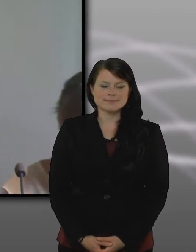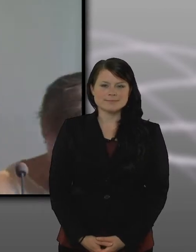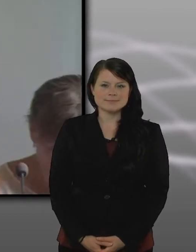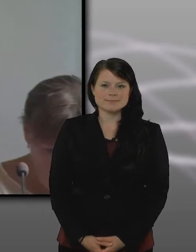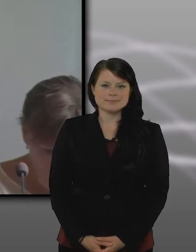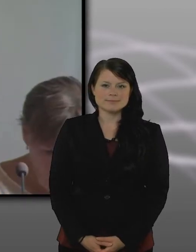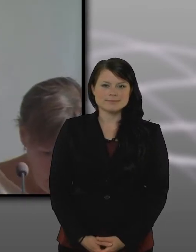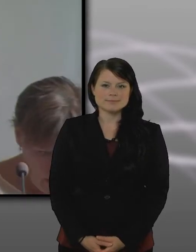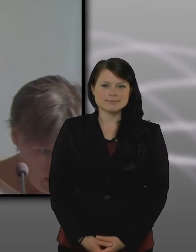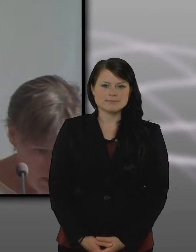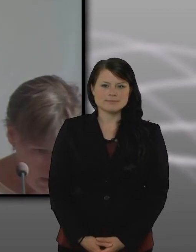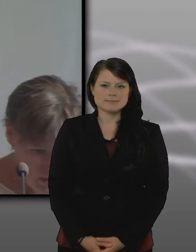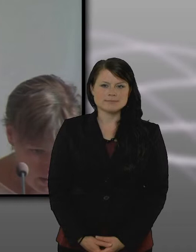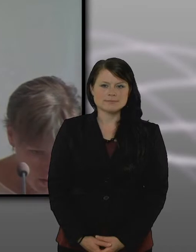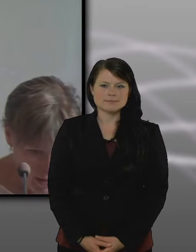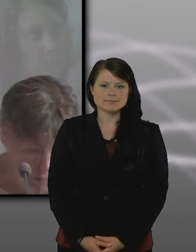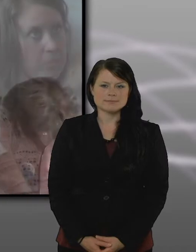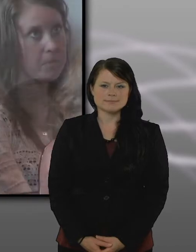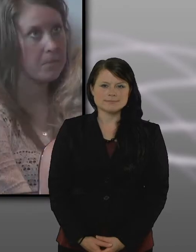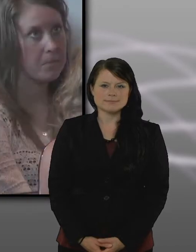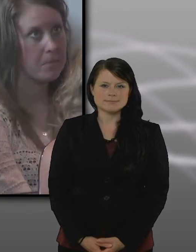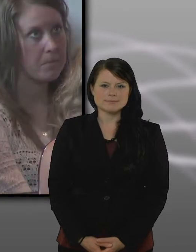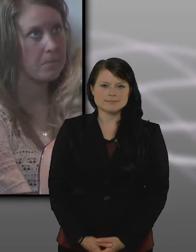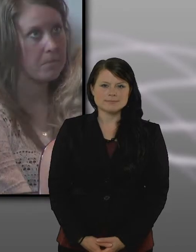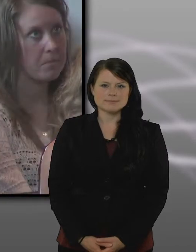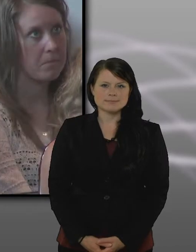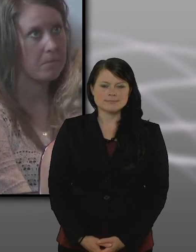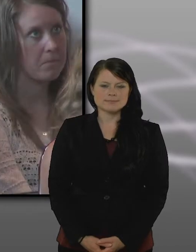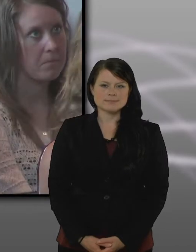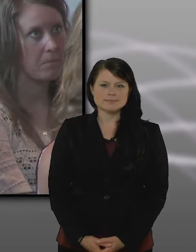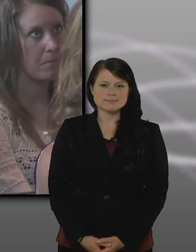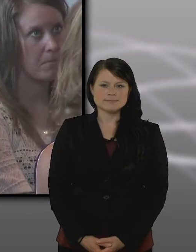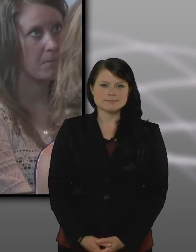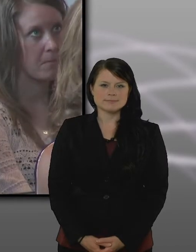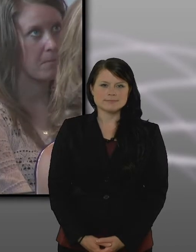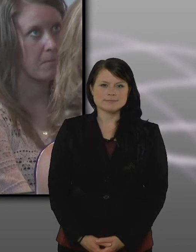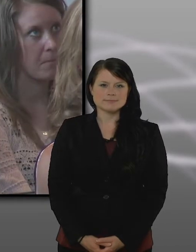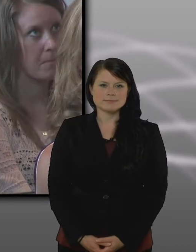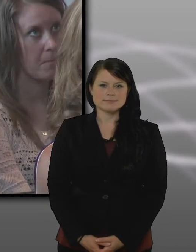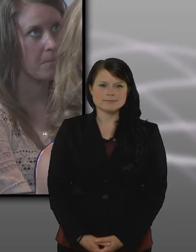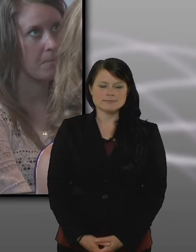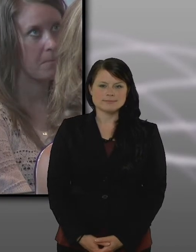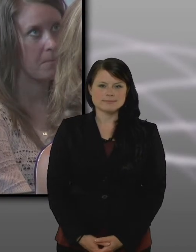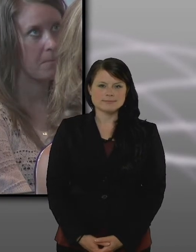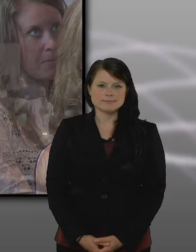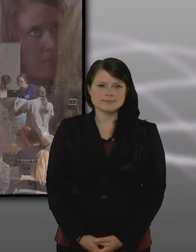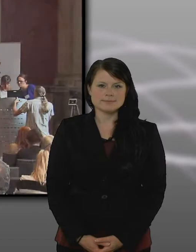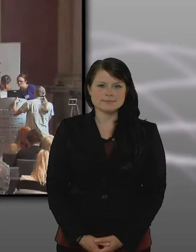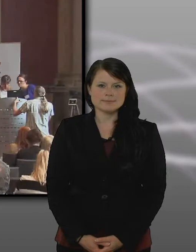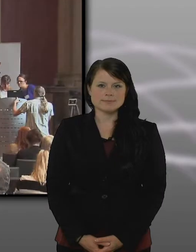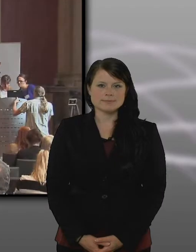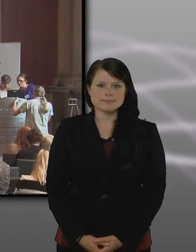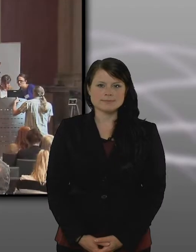Utloggad verkar det som. Nej, jag vet. Jag hittar inte musen. Det är här. Den. Precis.